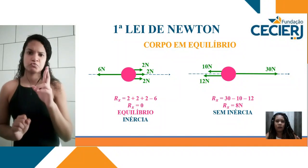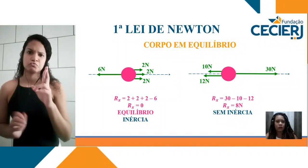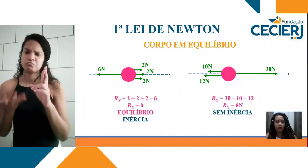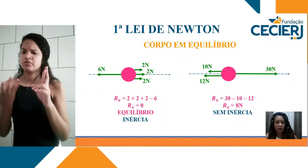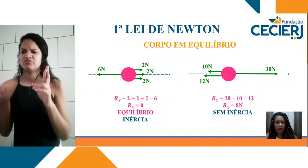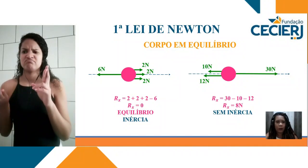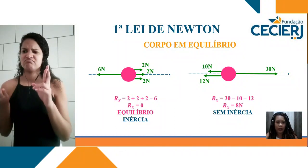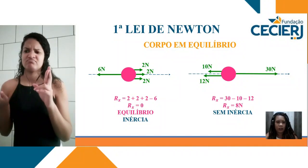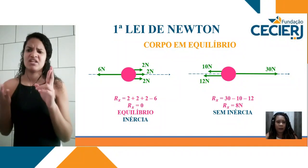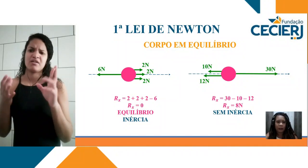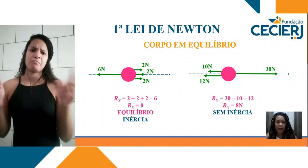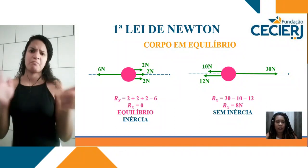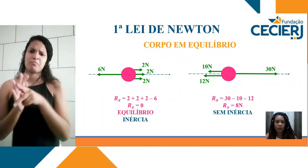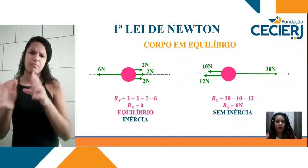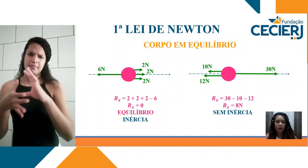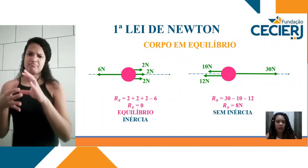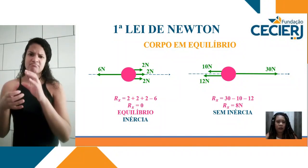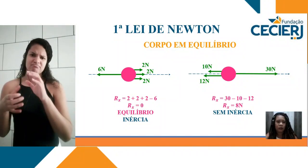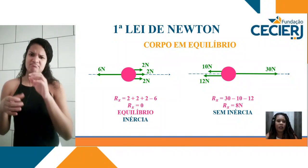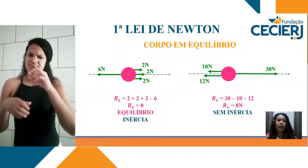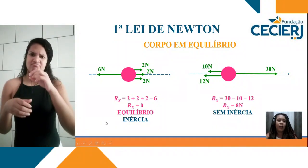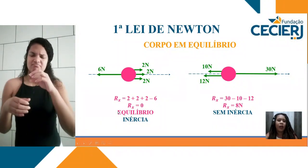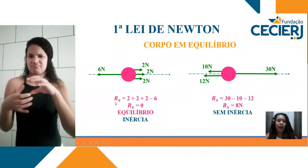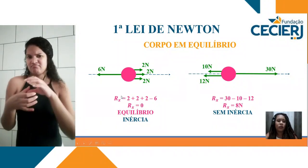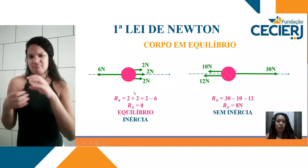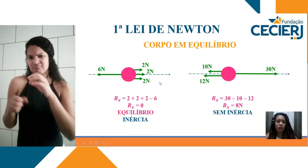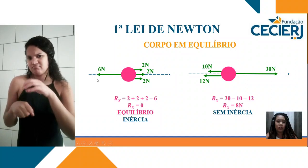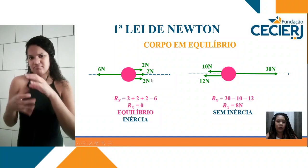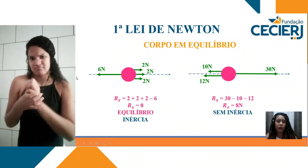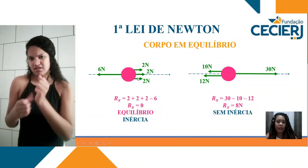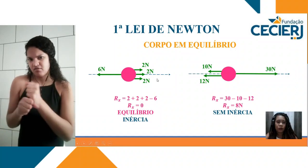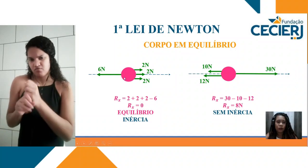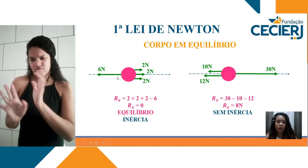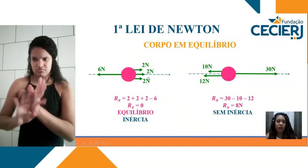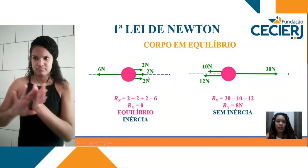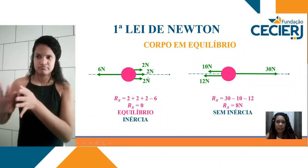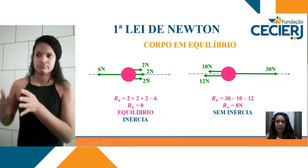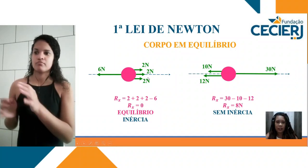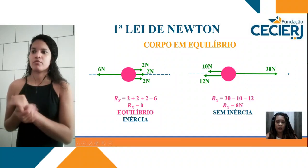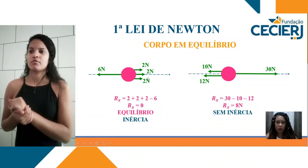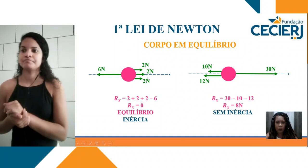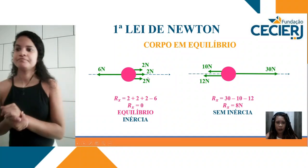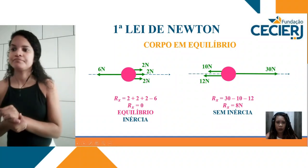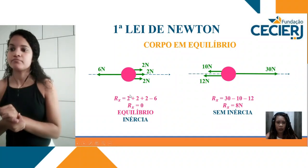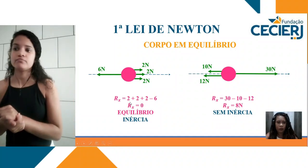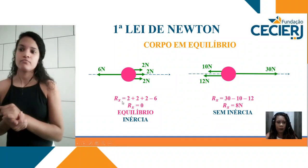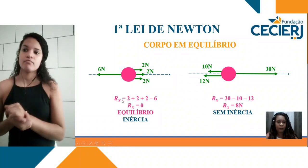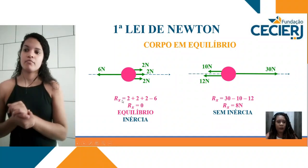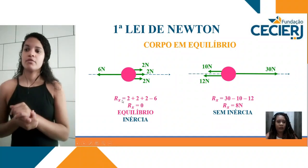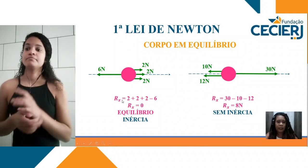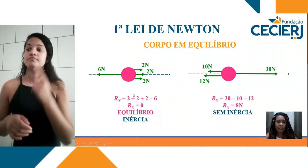mas linguagem matemática a gente não vai usar assim, vai usar Rx, está no eixo das abscissas, o eixo